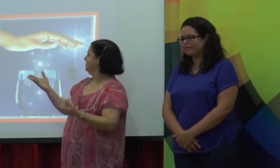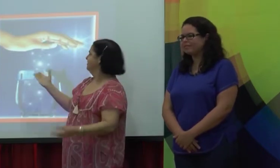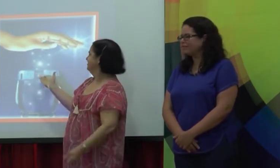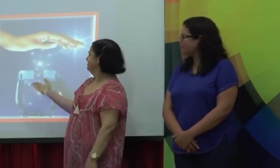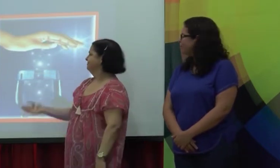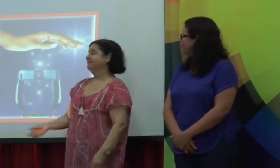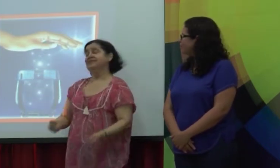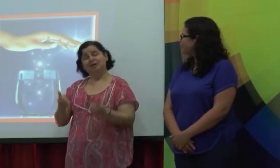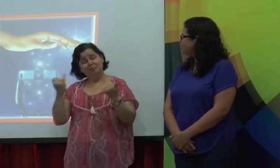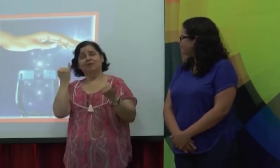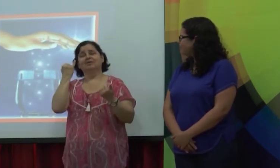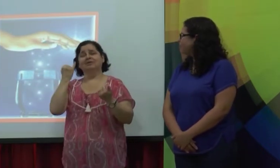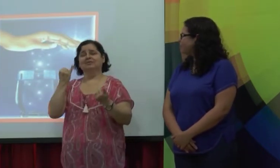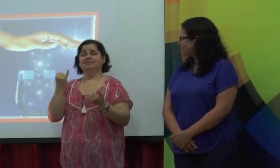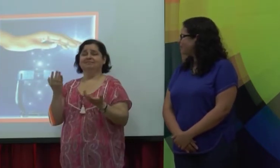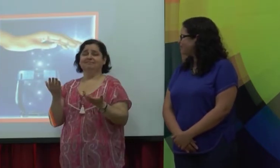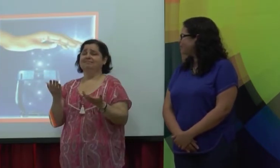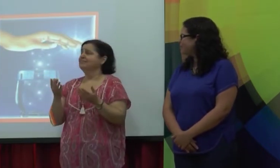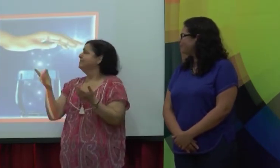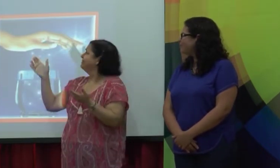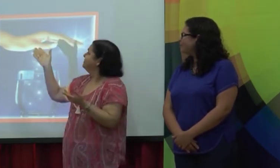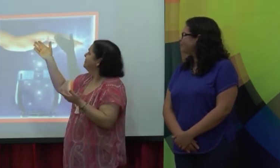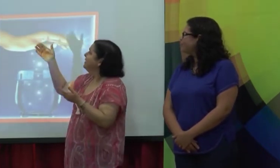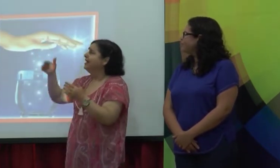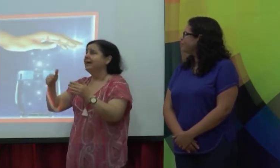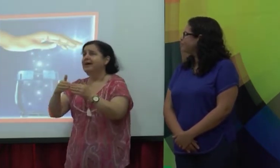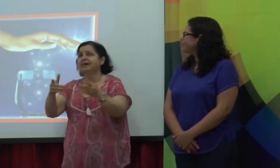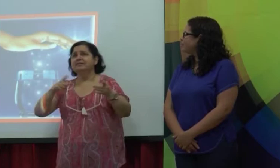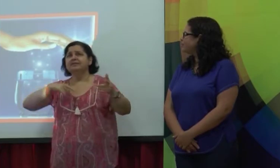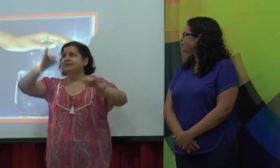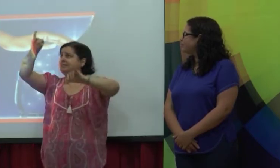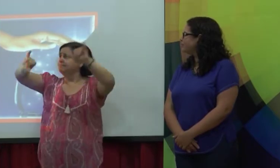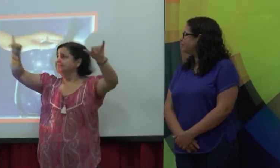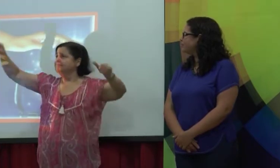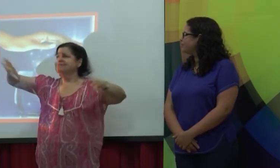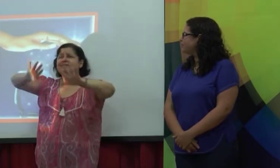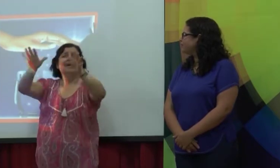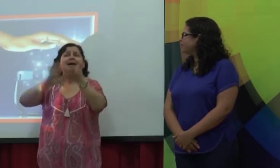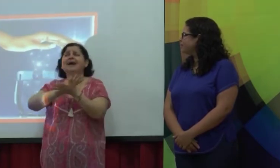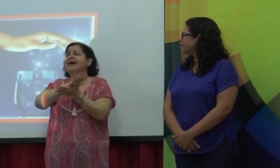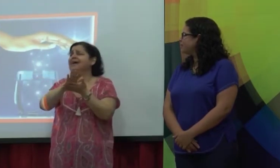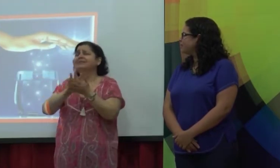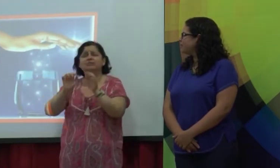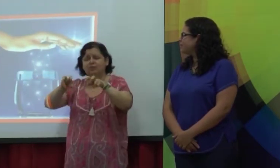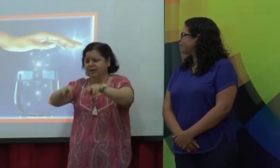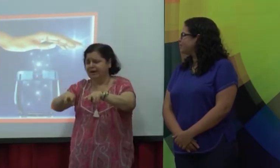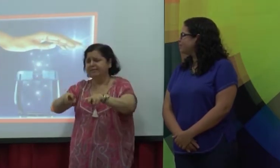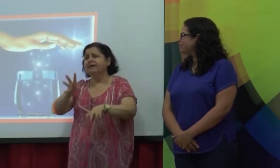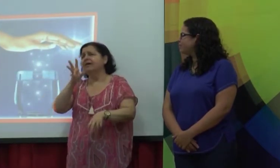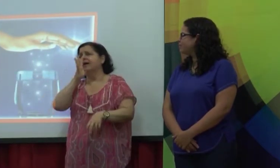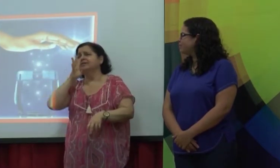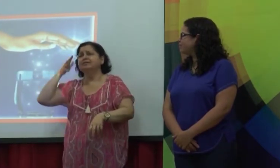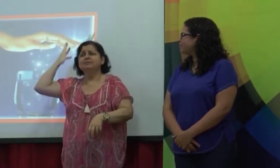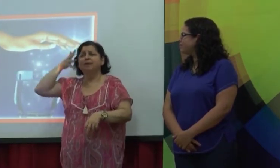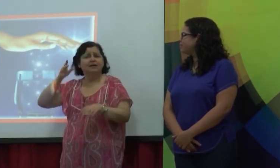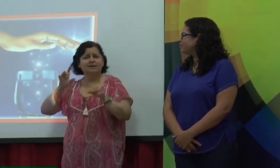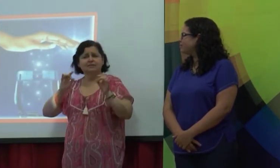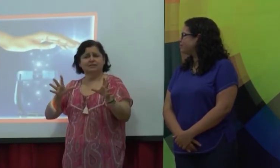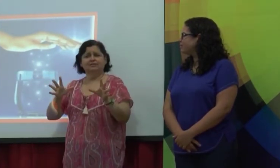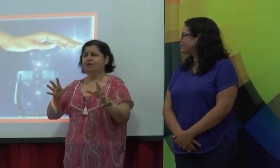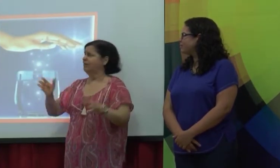como se fosse um remédio para o nosso corpo, para a nossa alma. Isso é muito importante. Então,